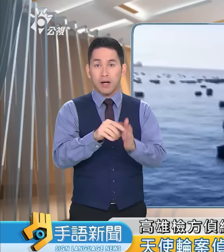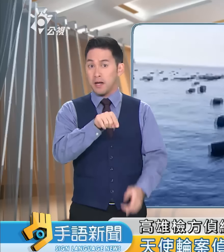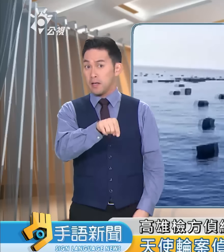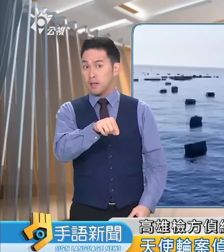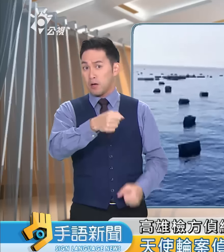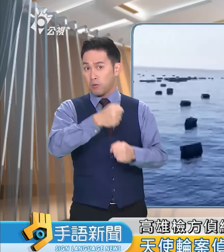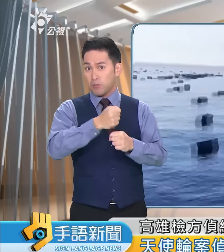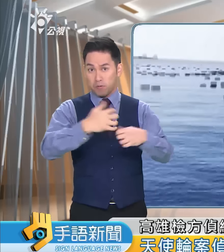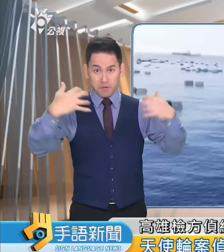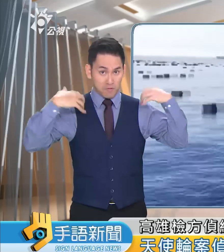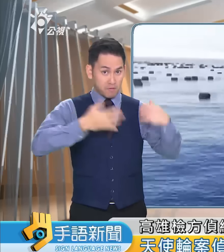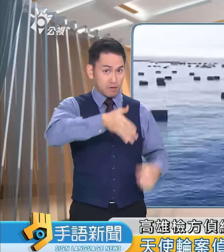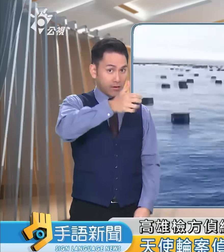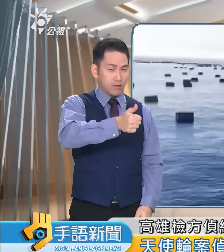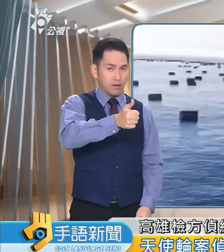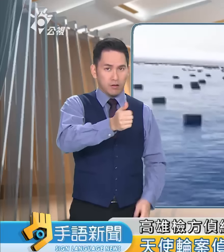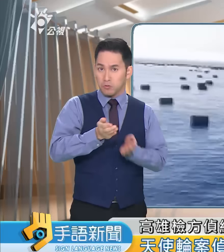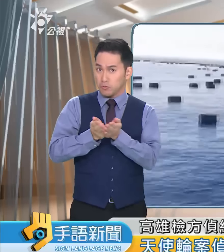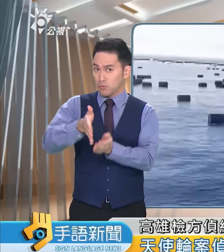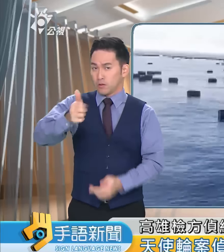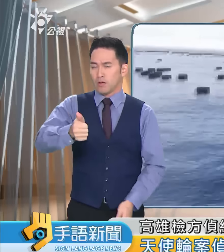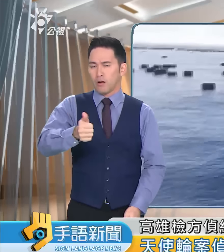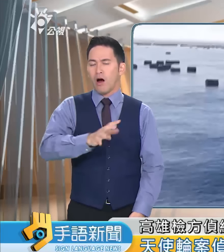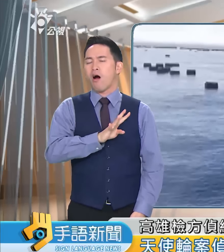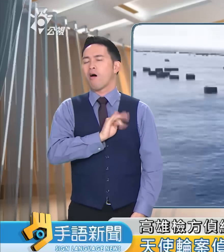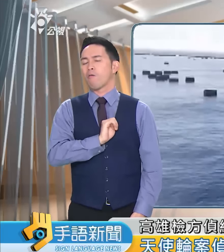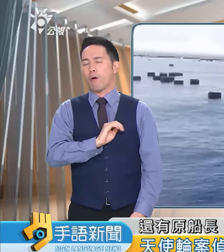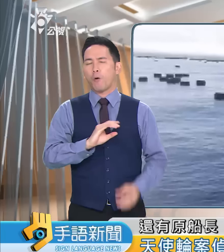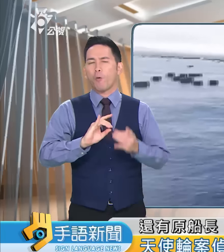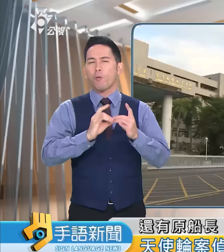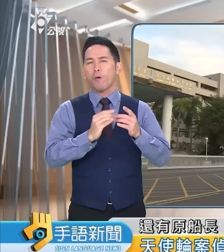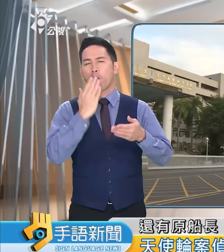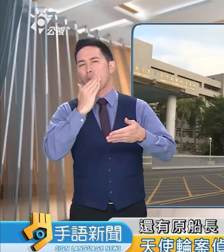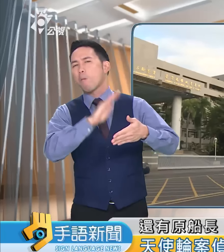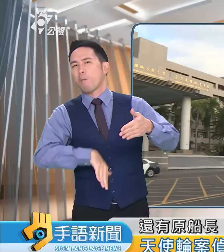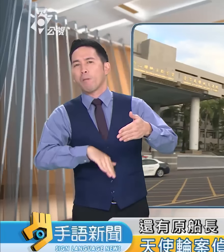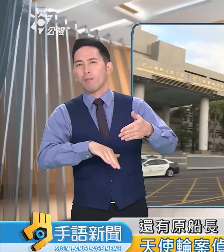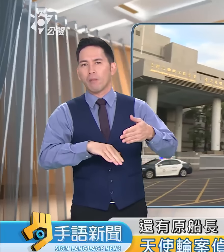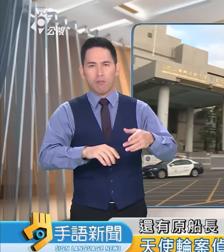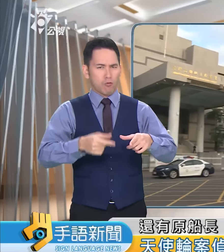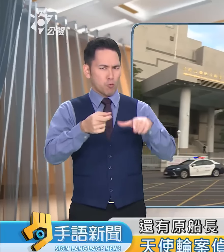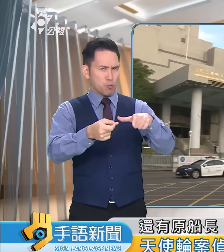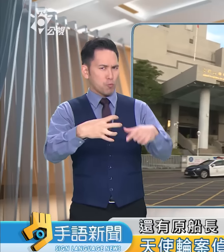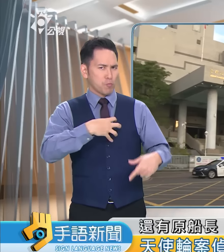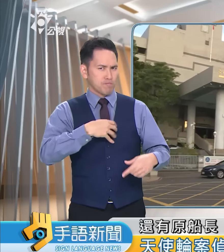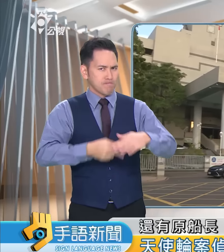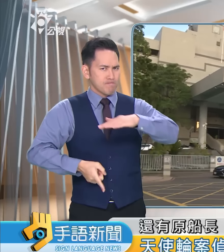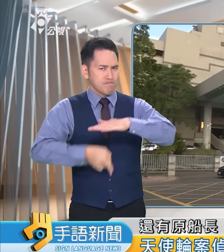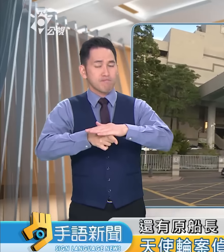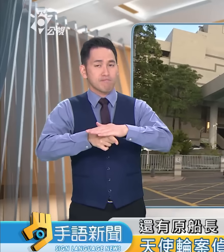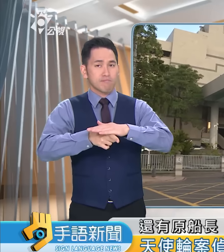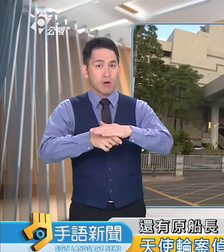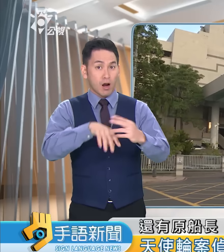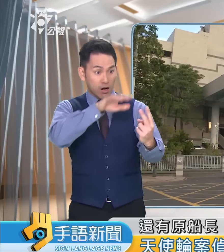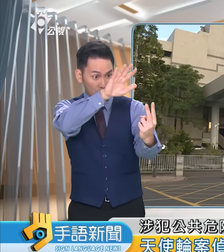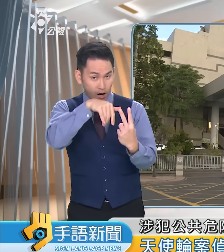结，认定天使轮的执行长还有原船长疑似隐匿船只状况，涉犯公